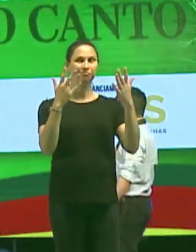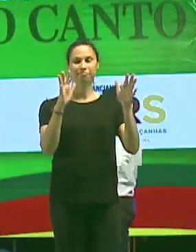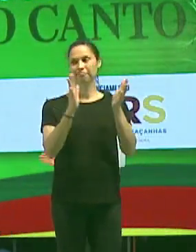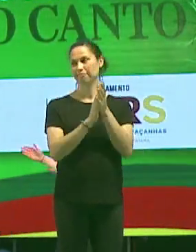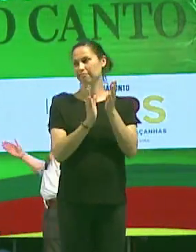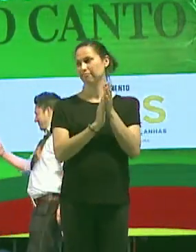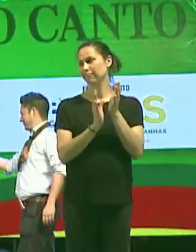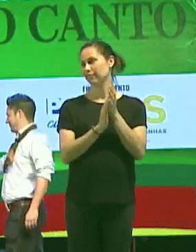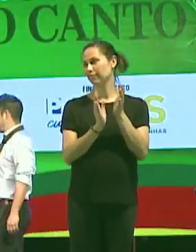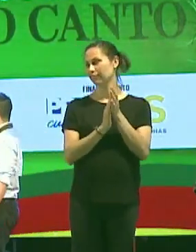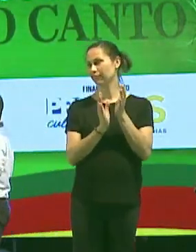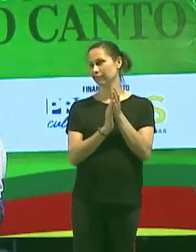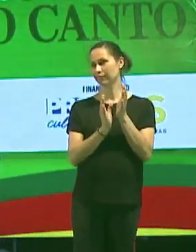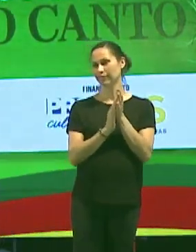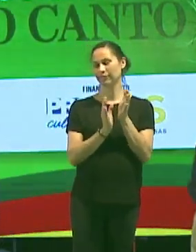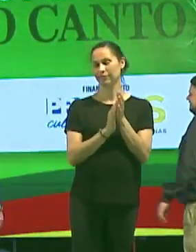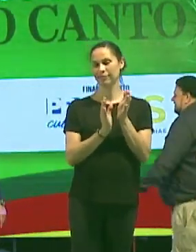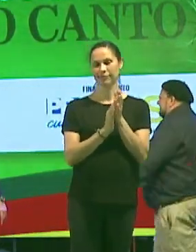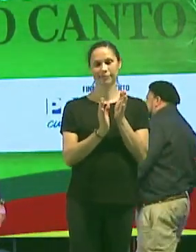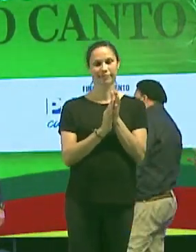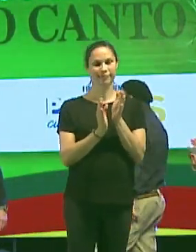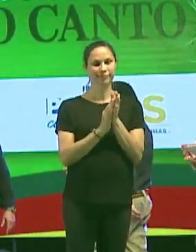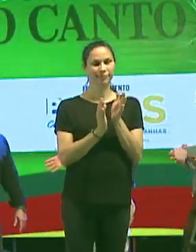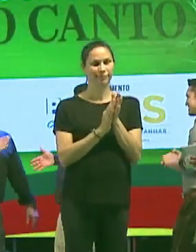de luz.